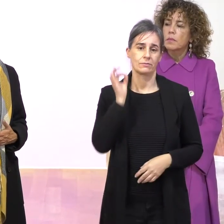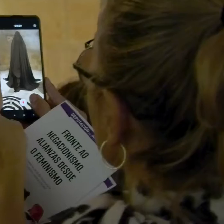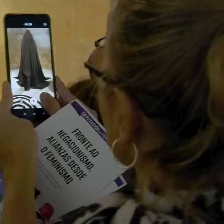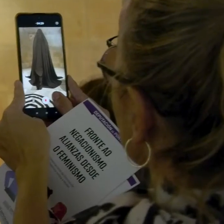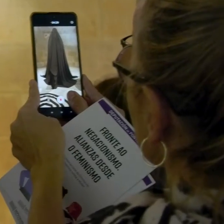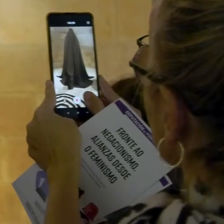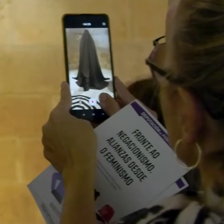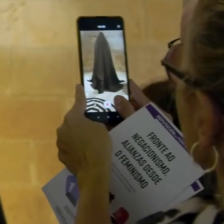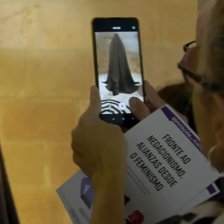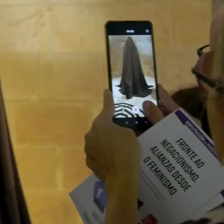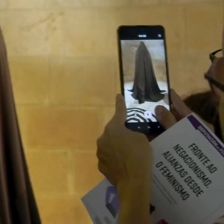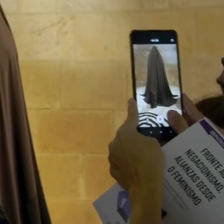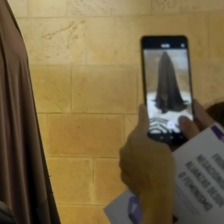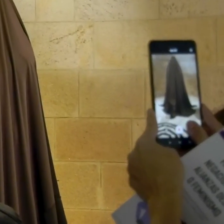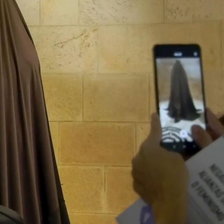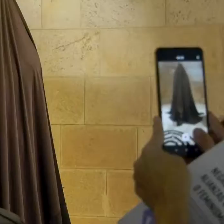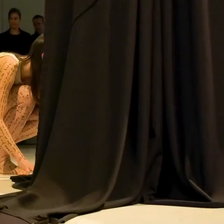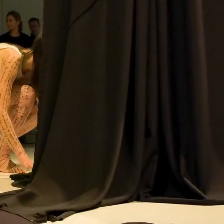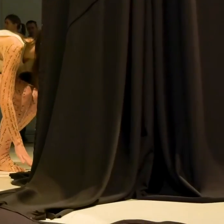mulleres.